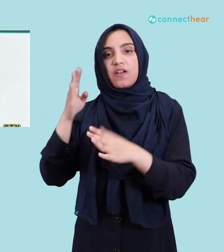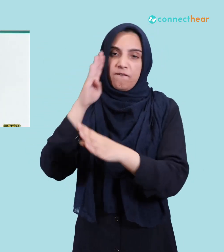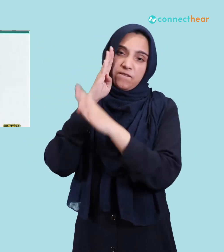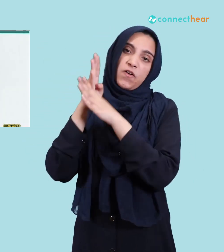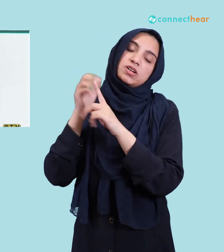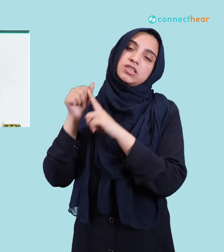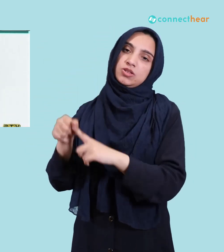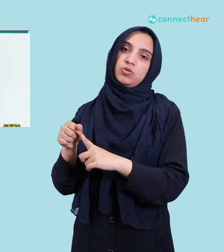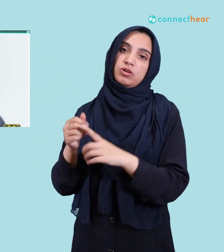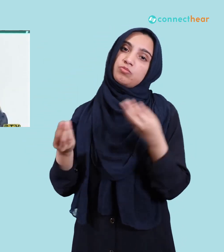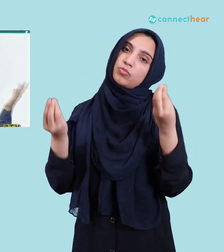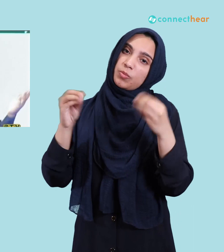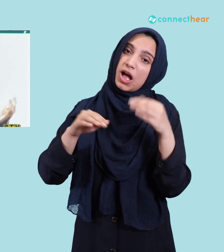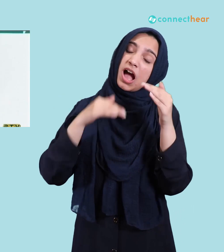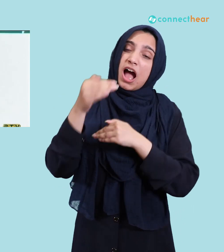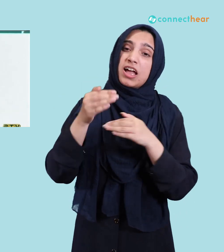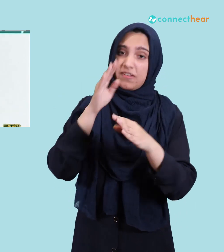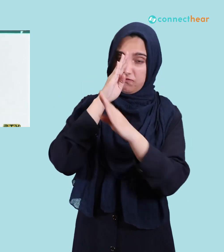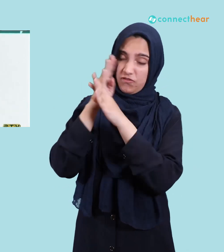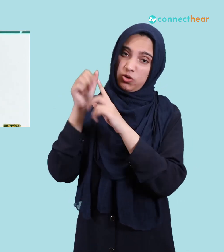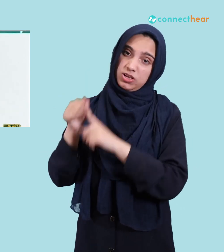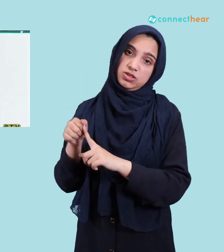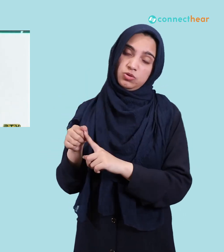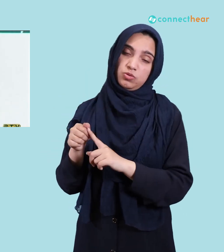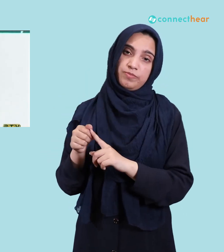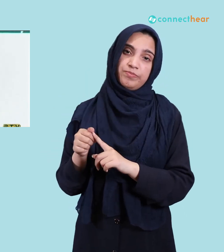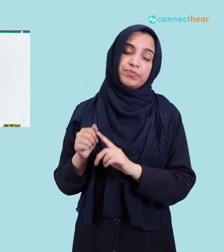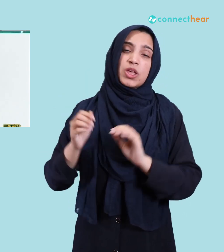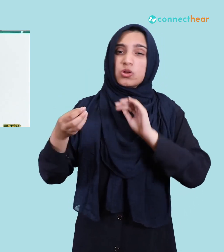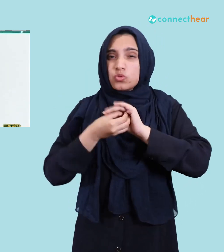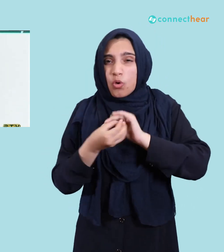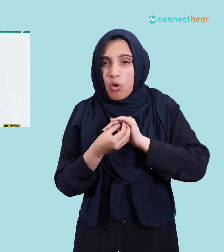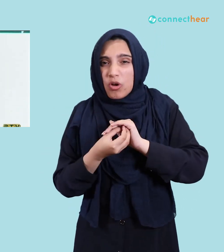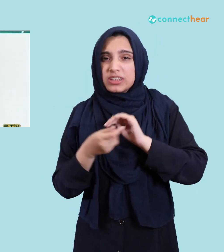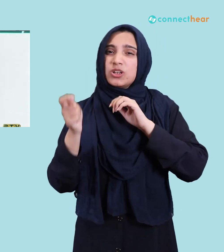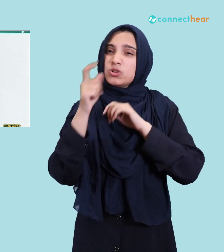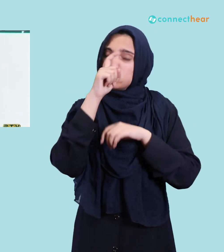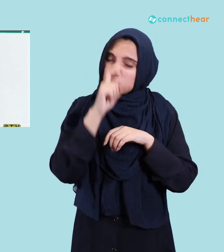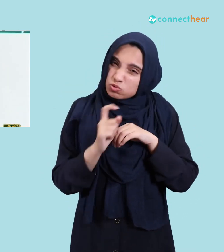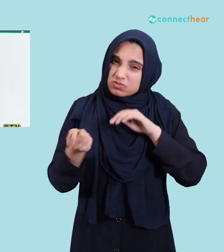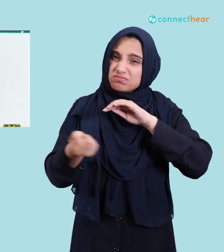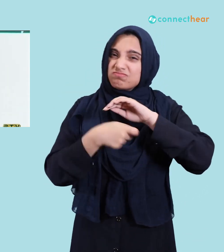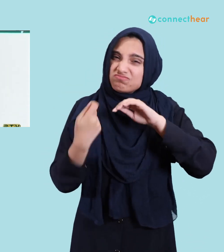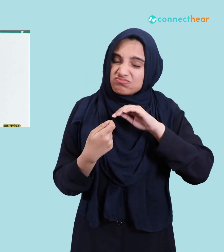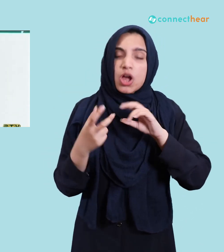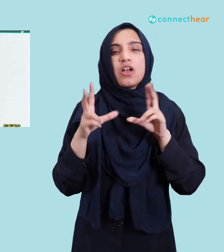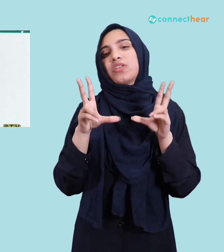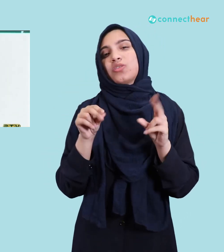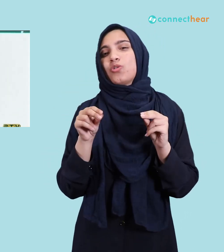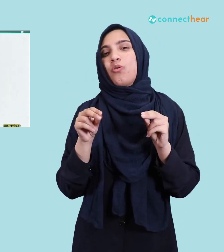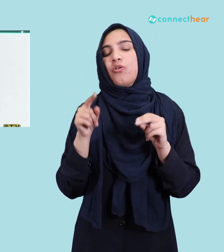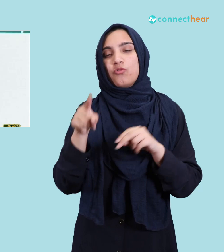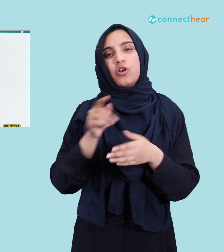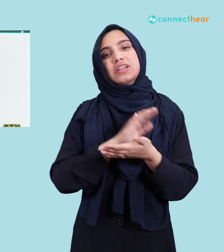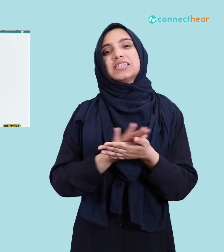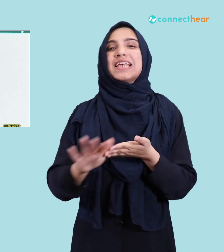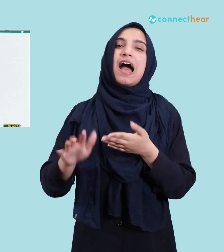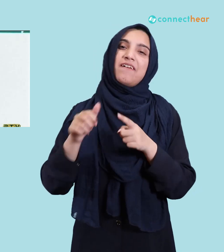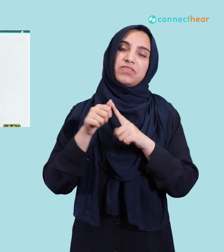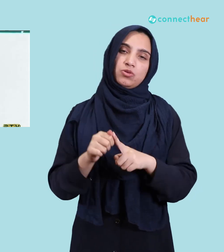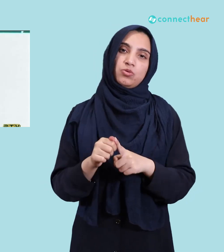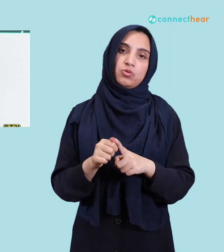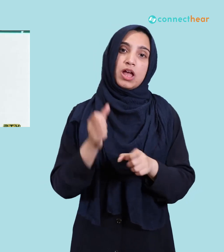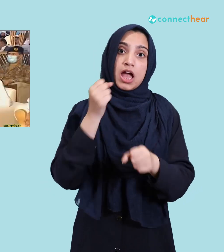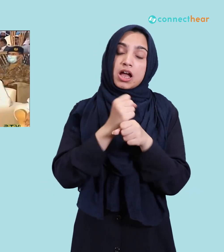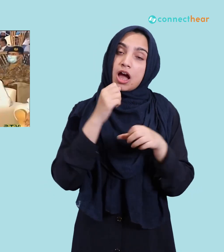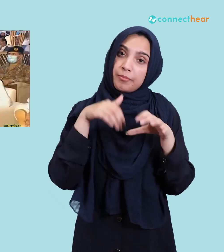کوئی رکاوٹ آ جاتی ہے اور وہ پھر اینڈ میں چھوڑ کے چلے جاتے ہیں. تو میری پوری کوشش یہ ہے کہ میری گورنمنٹ کی اب سوچ ایسی ہو کہ سب سے